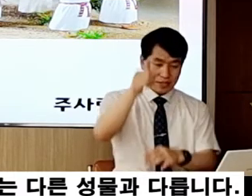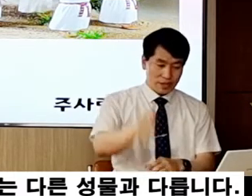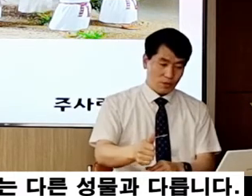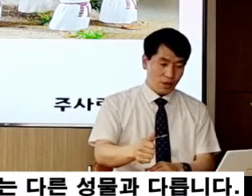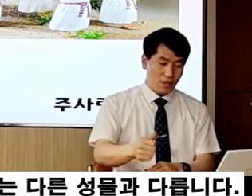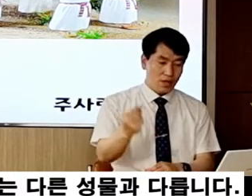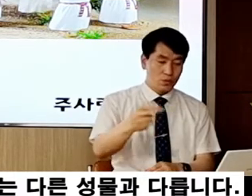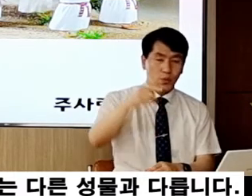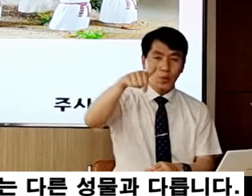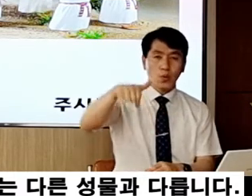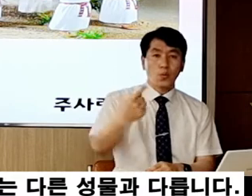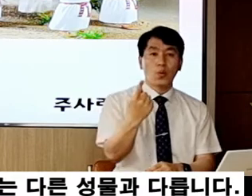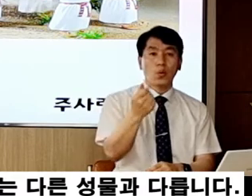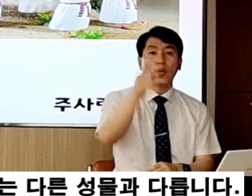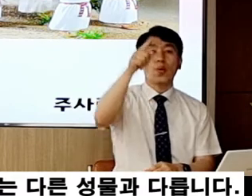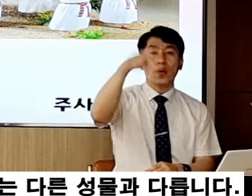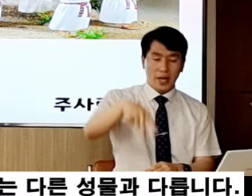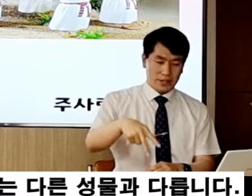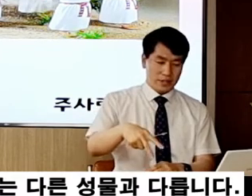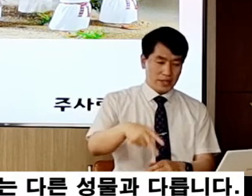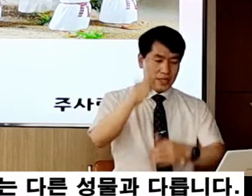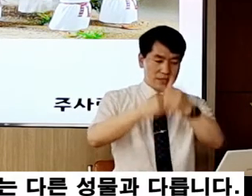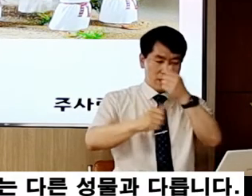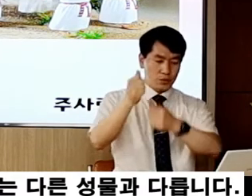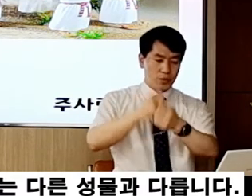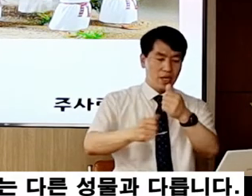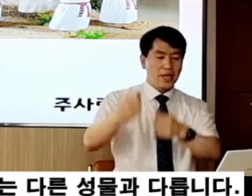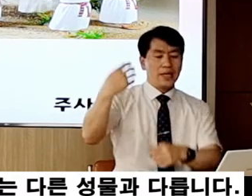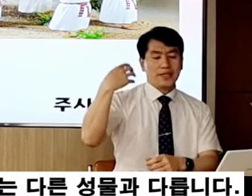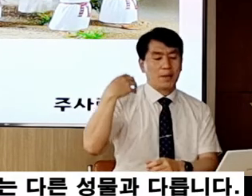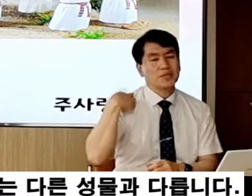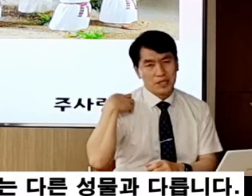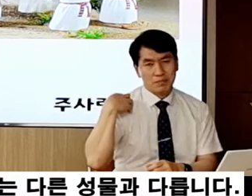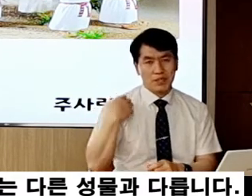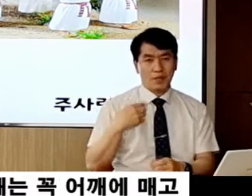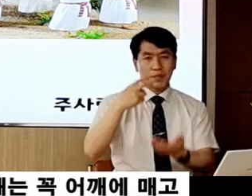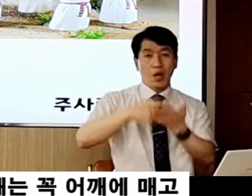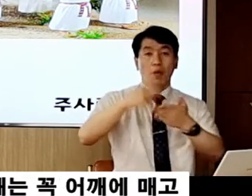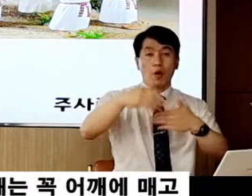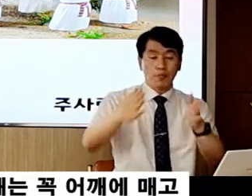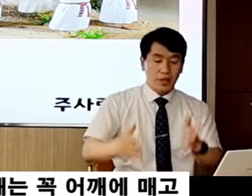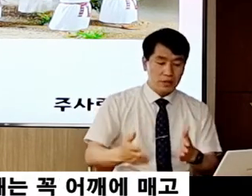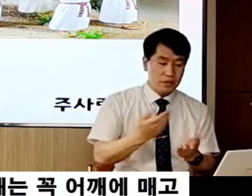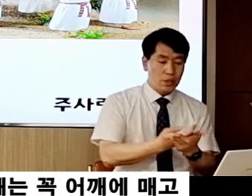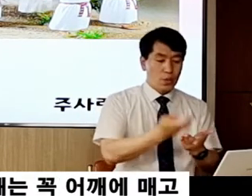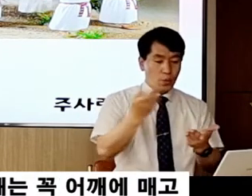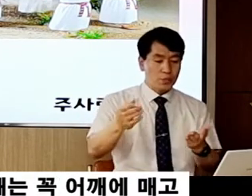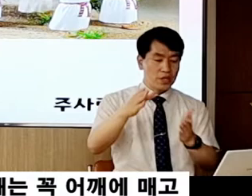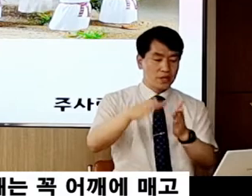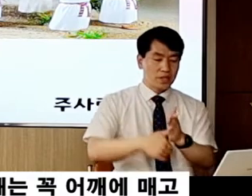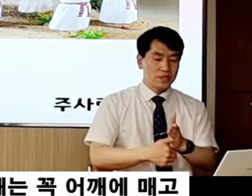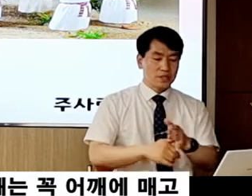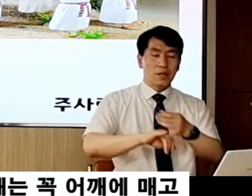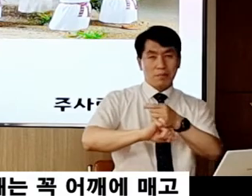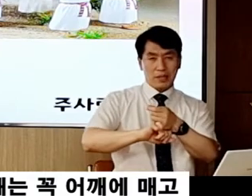제사장과 또 고핫 자손의 담당입니다. 법궤를 옮길 때는